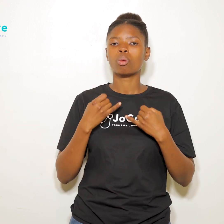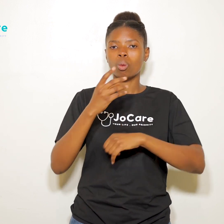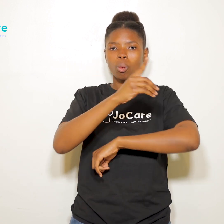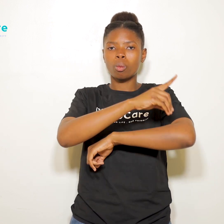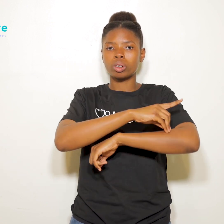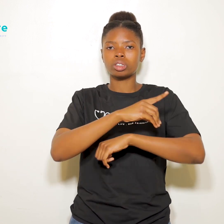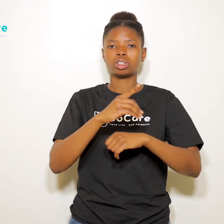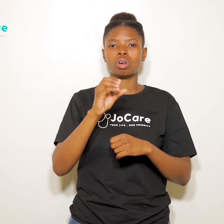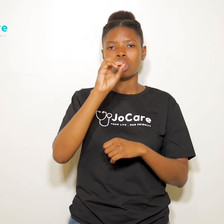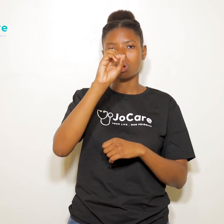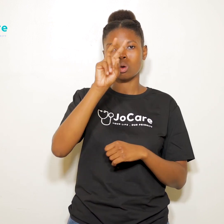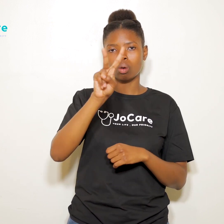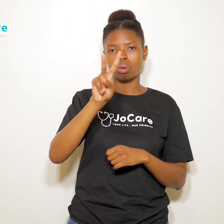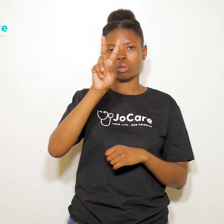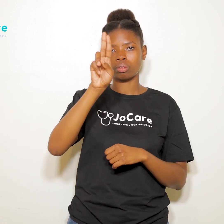se igihe